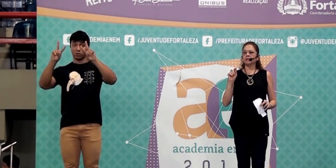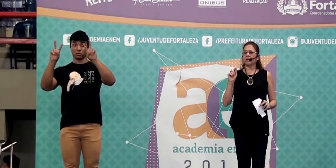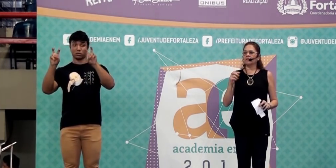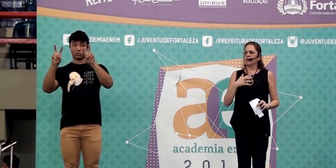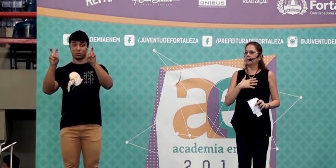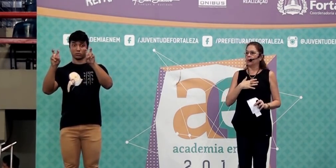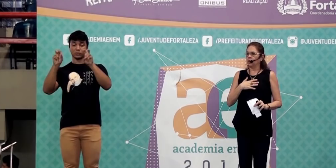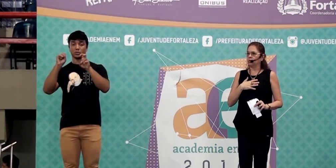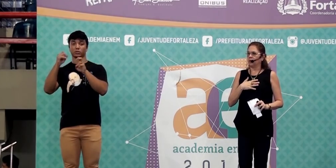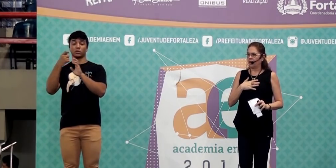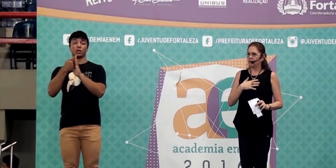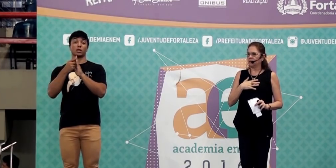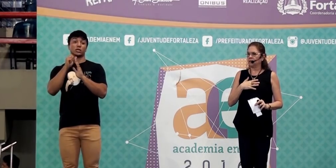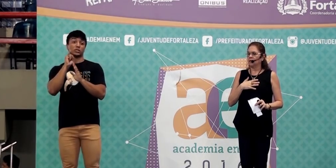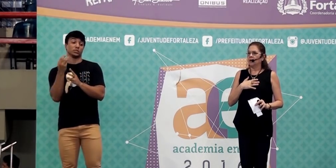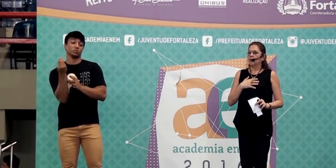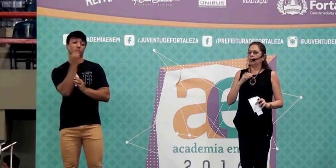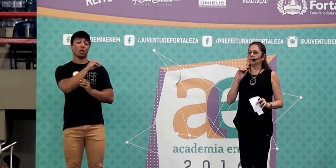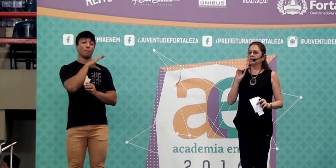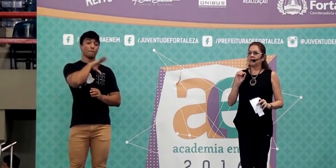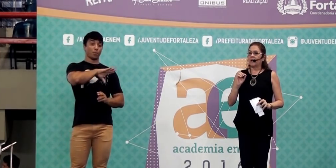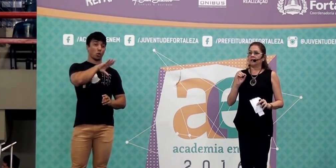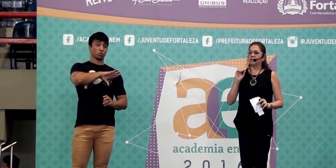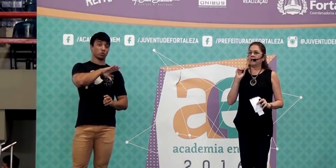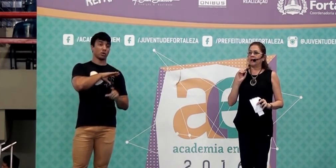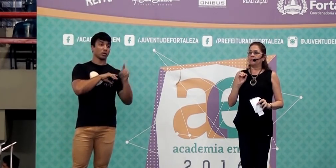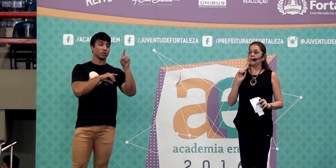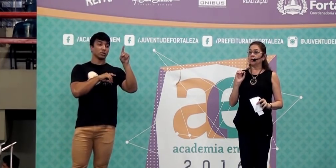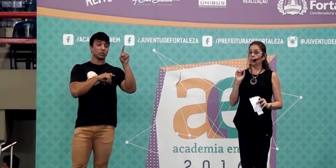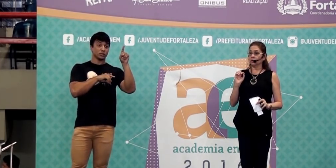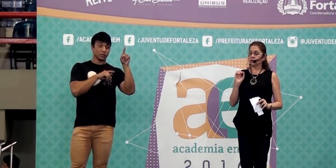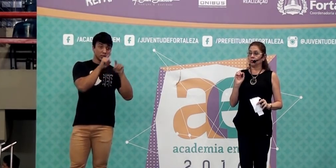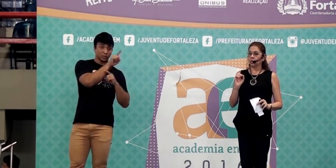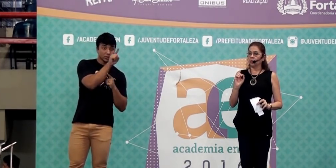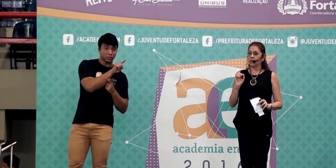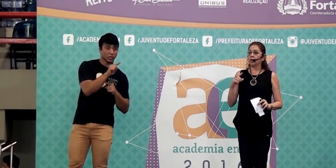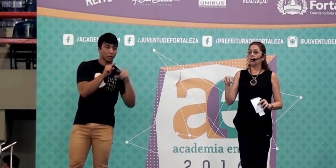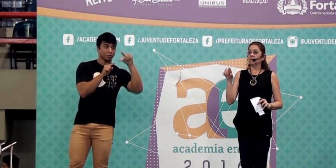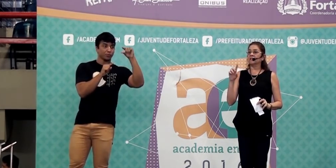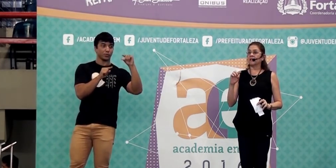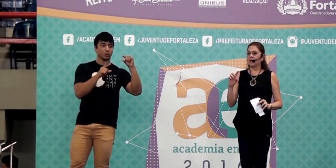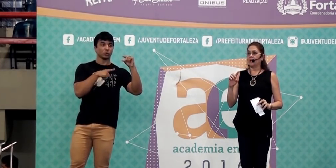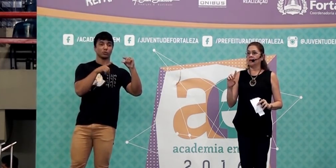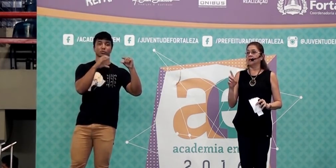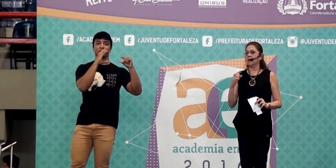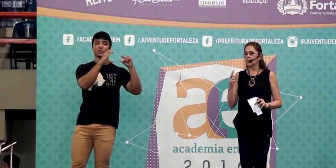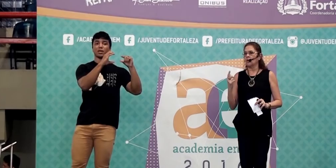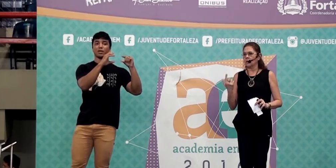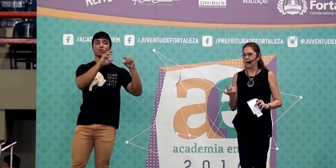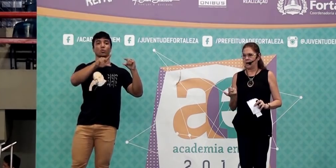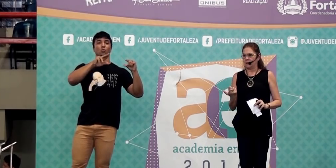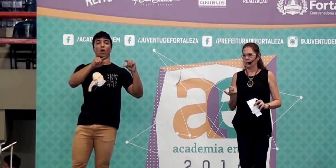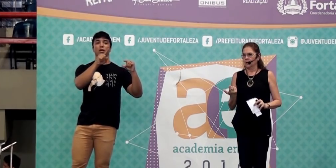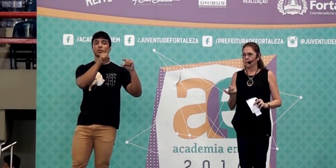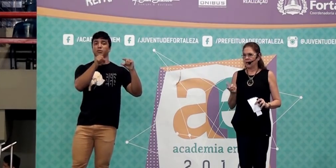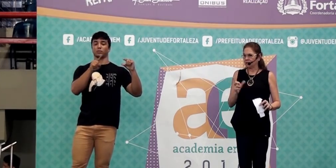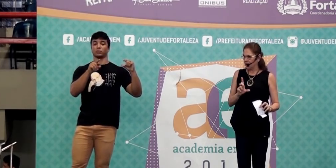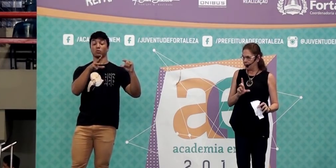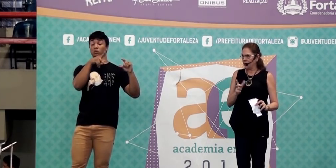você escrever em português, o Z será minúsculo e com C, e não com